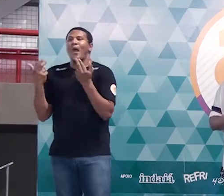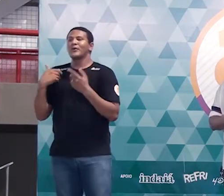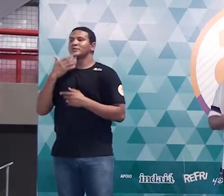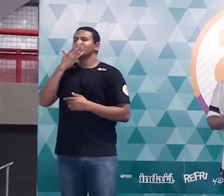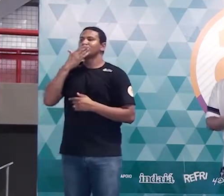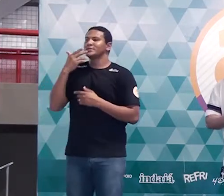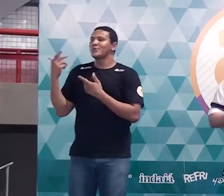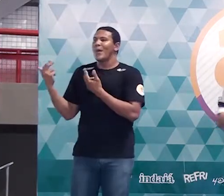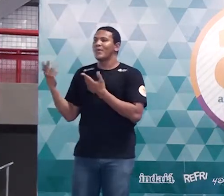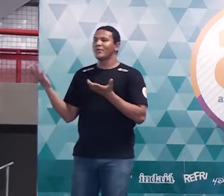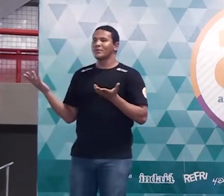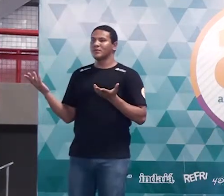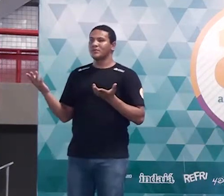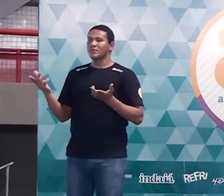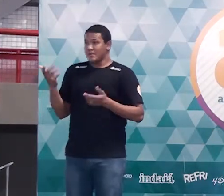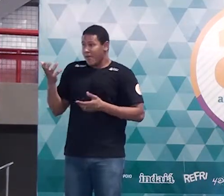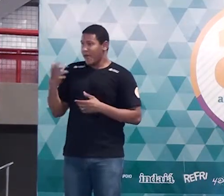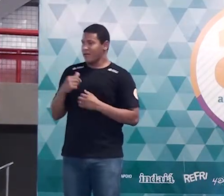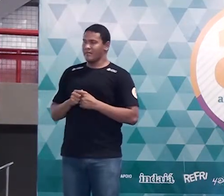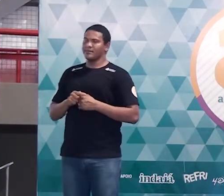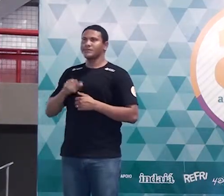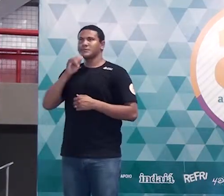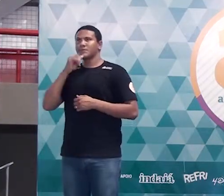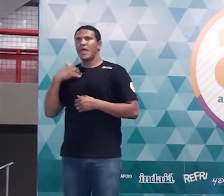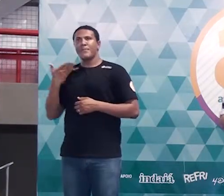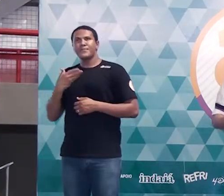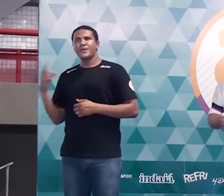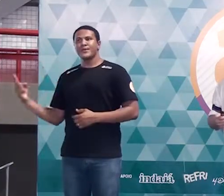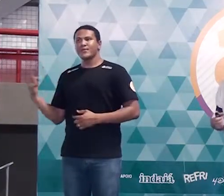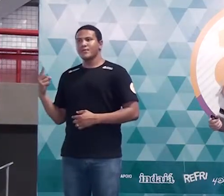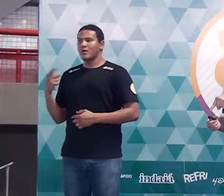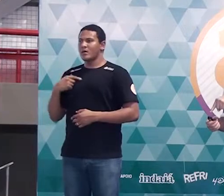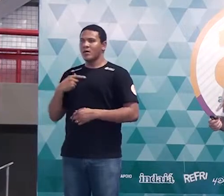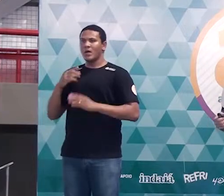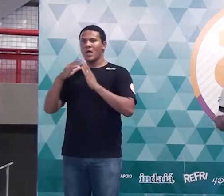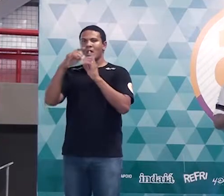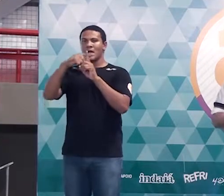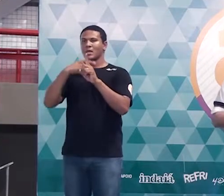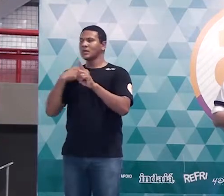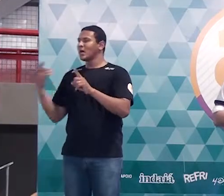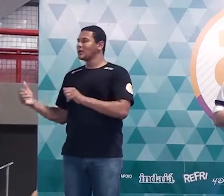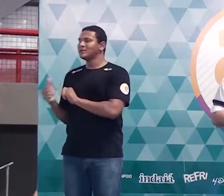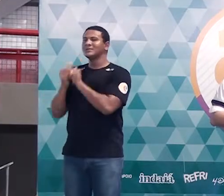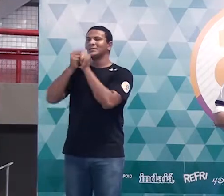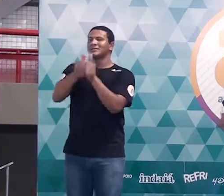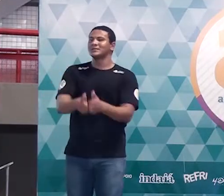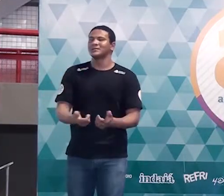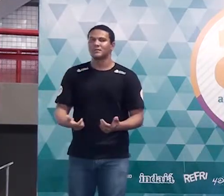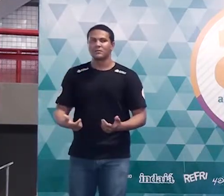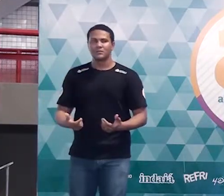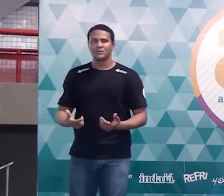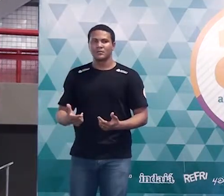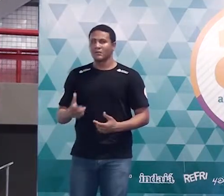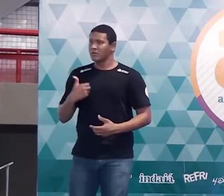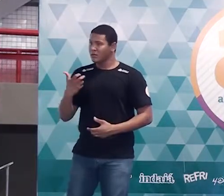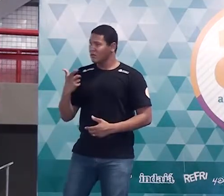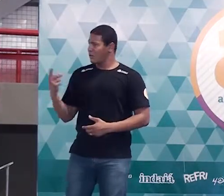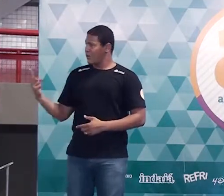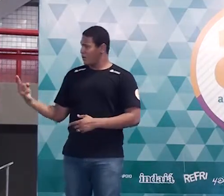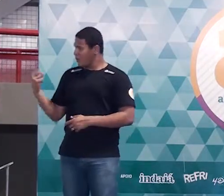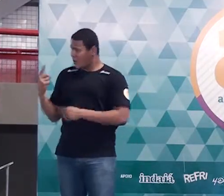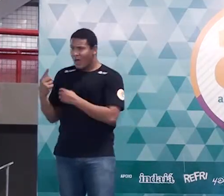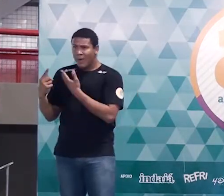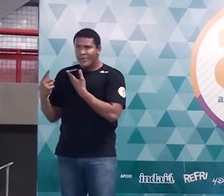torce. A gente quer que o amigo da gente vá para a mesma igreja que a gente vai. A gente quer que o amigo da gente goste